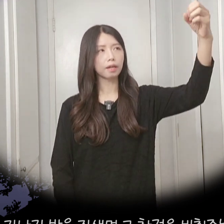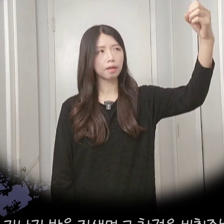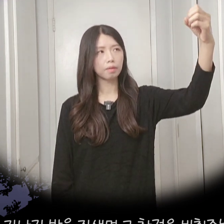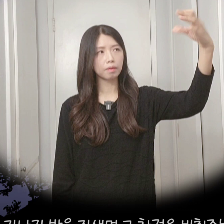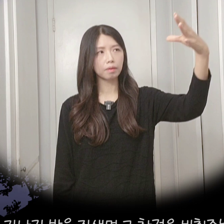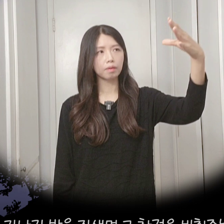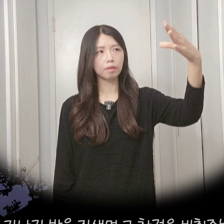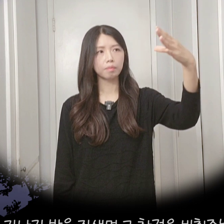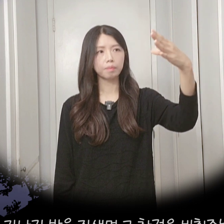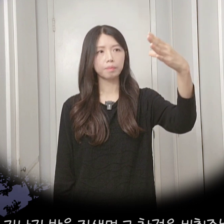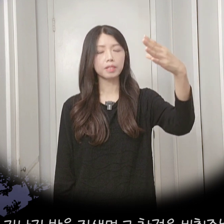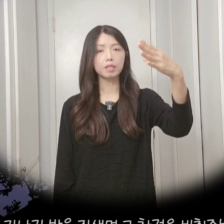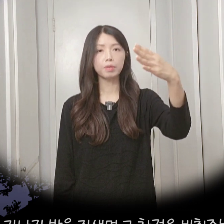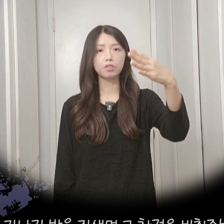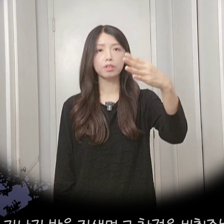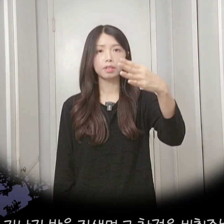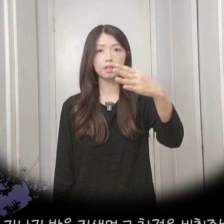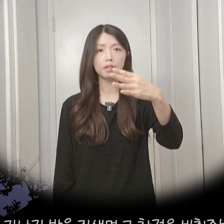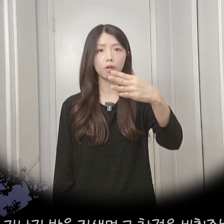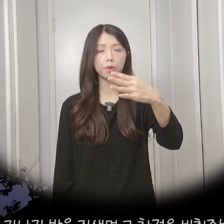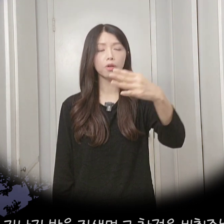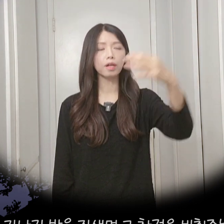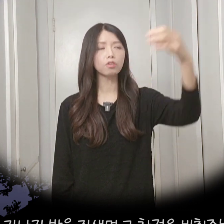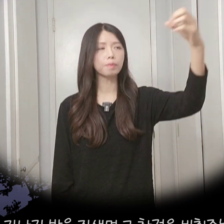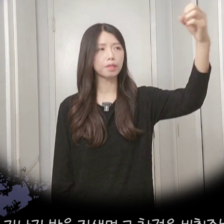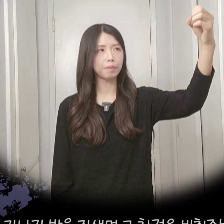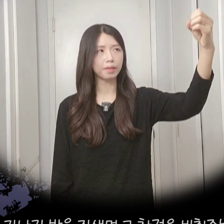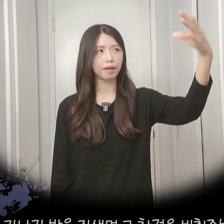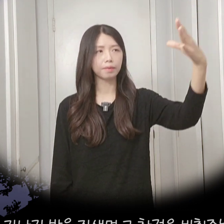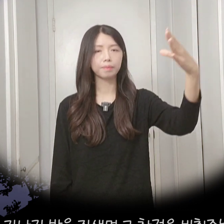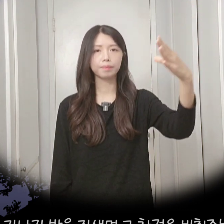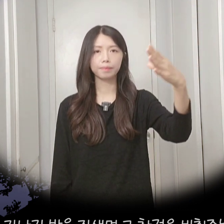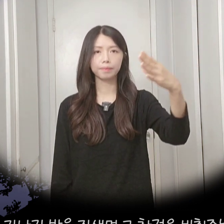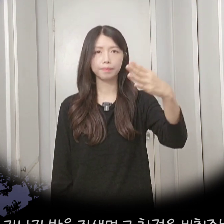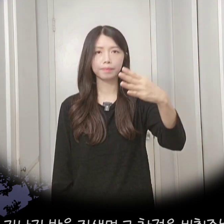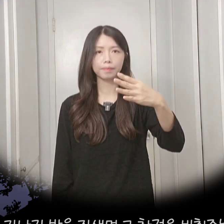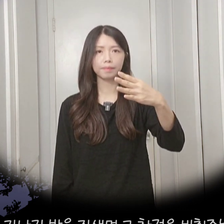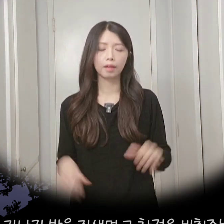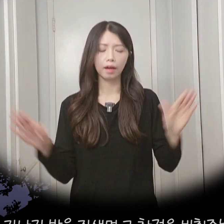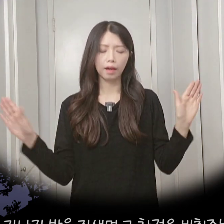위치에 빛이 비춰지는 그런 표현을 해주시면 됩니다.